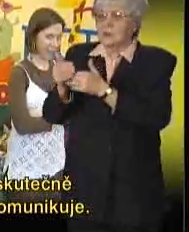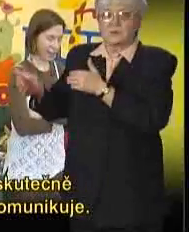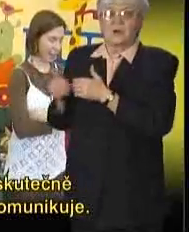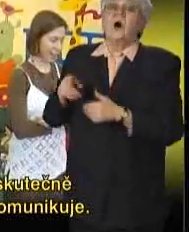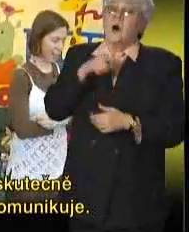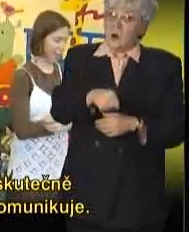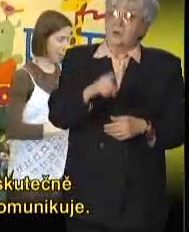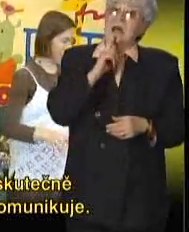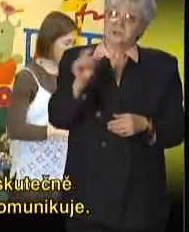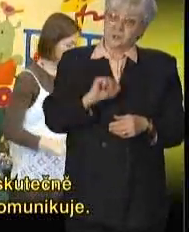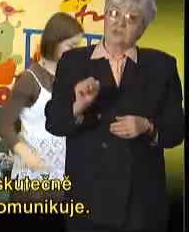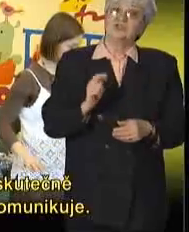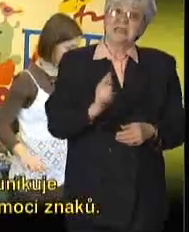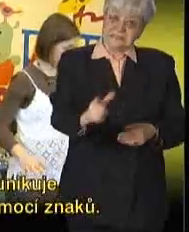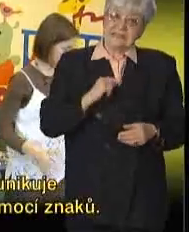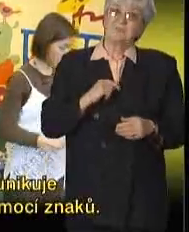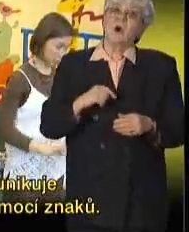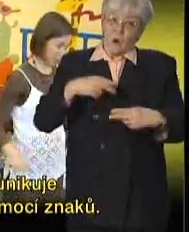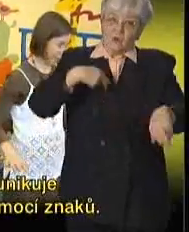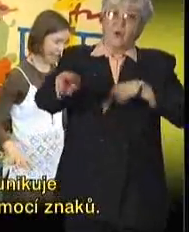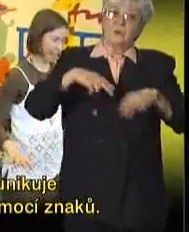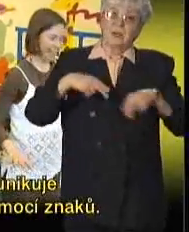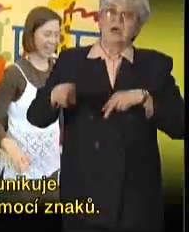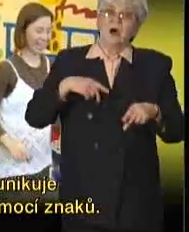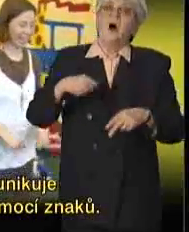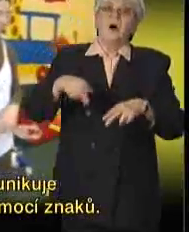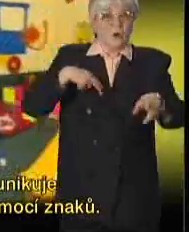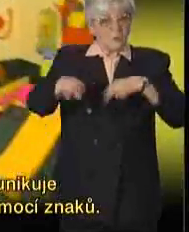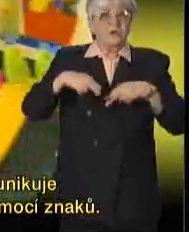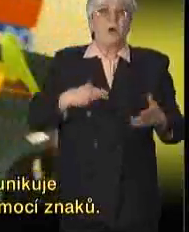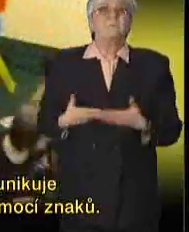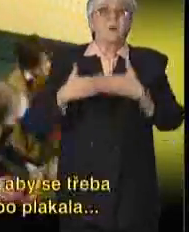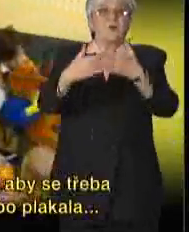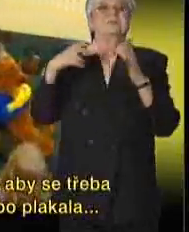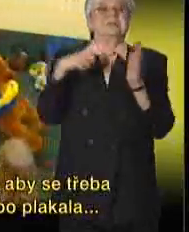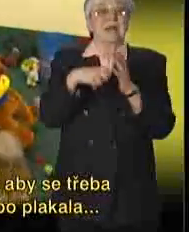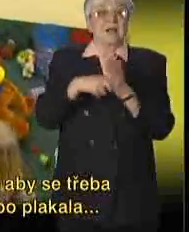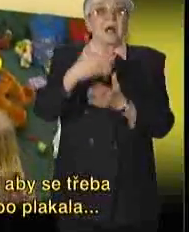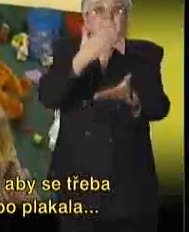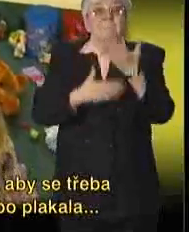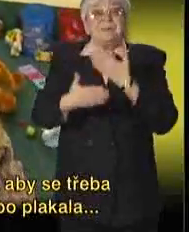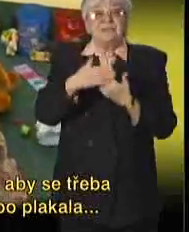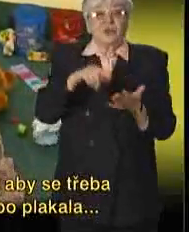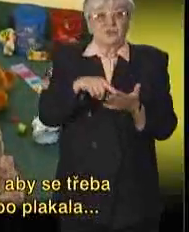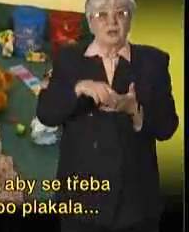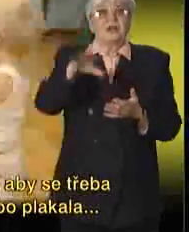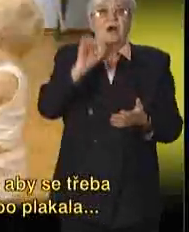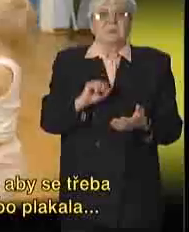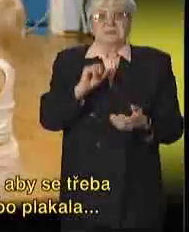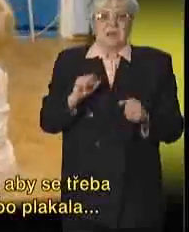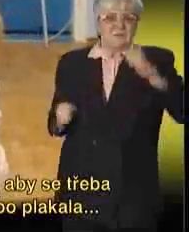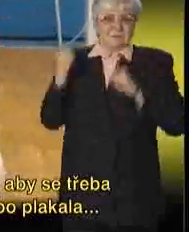ona skutečně se mnou komunikuje. A komunikuje se mnou pomocí znaků a místo toho, aby třeba se vztekala